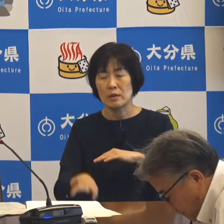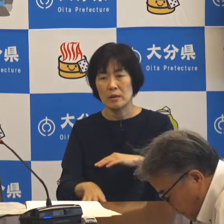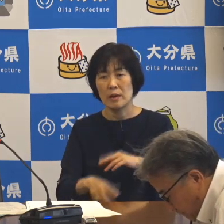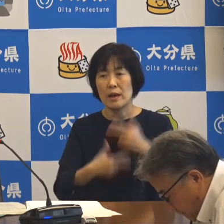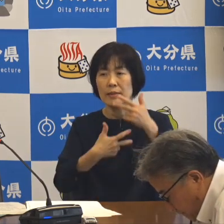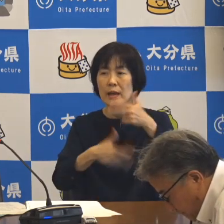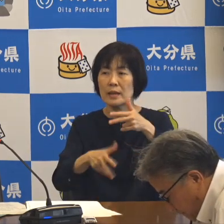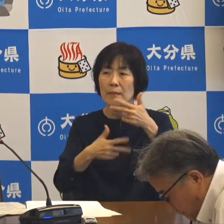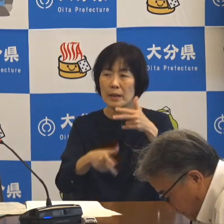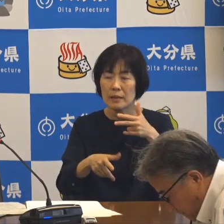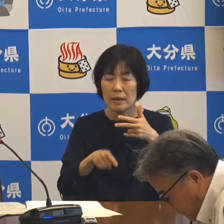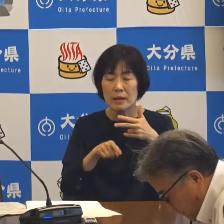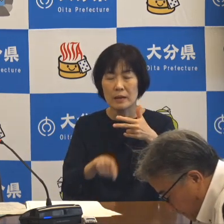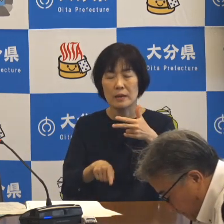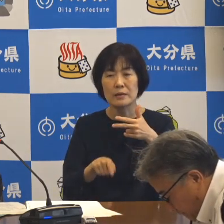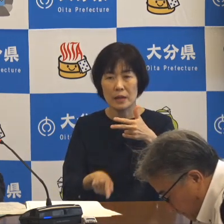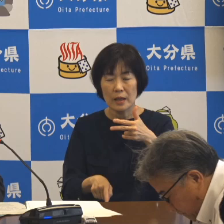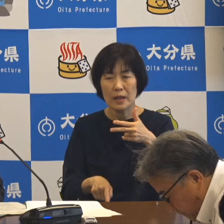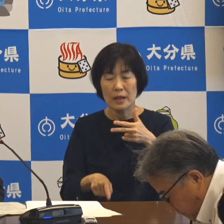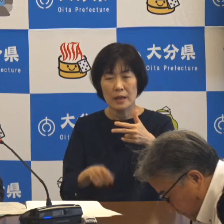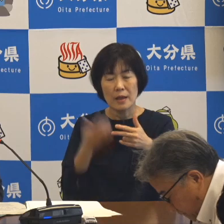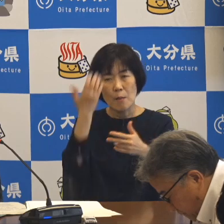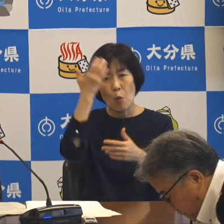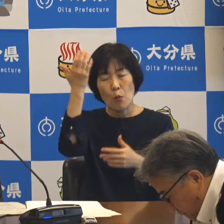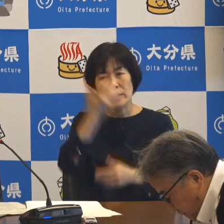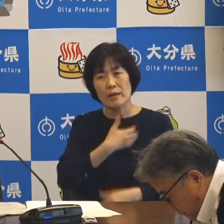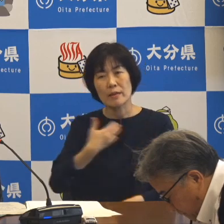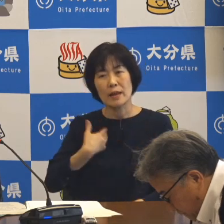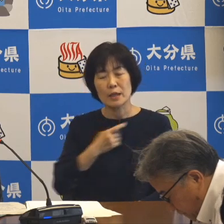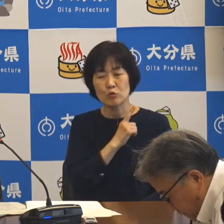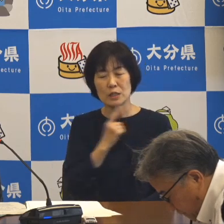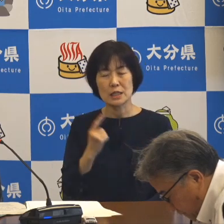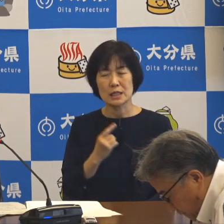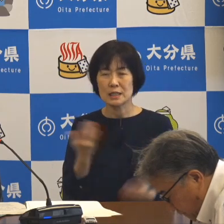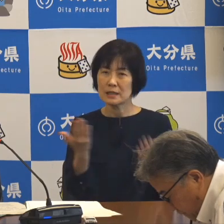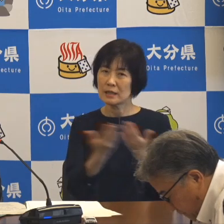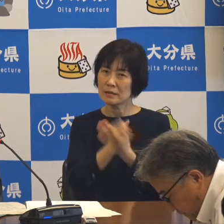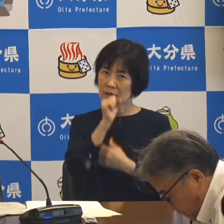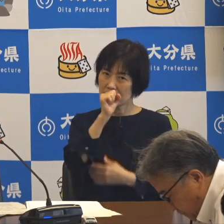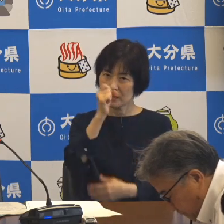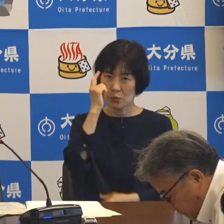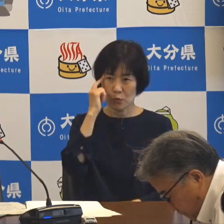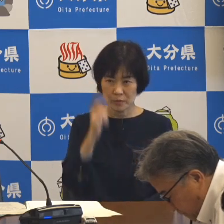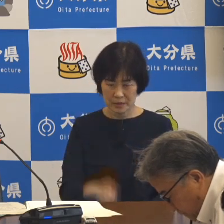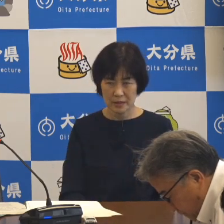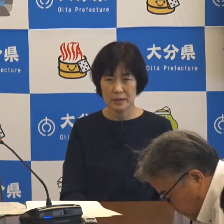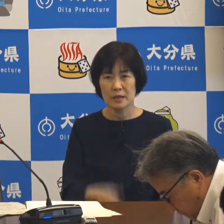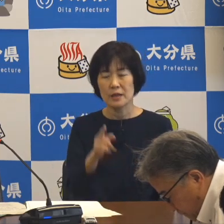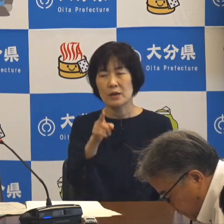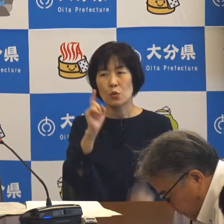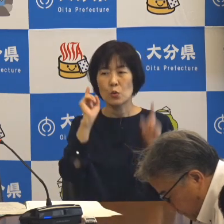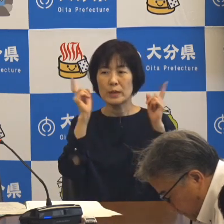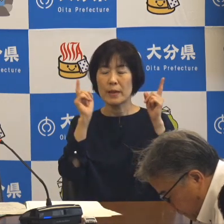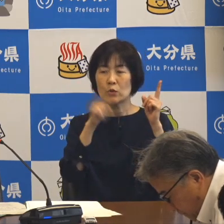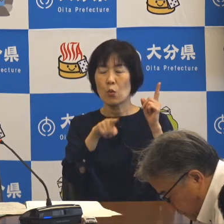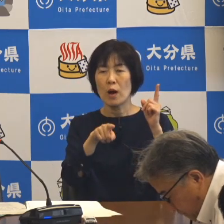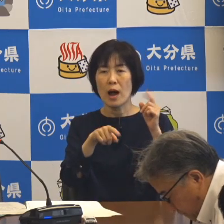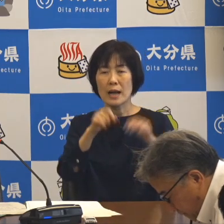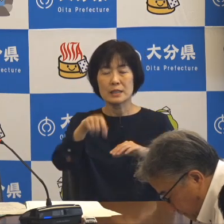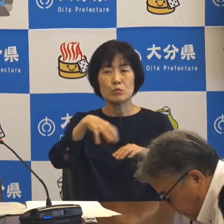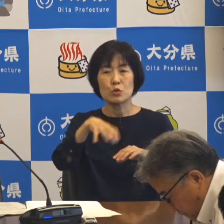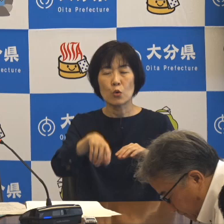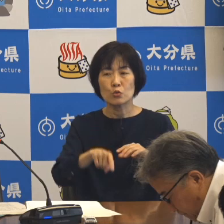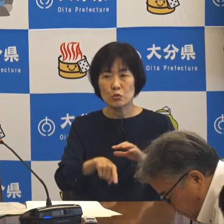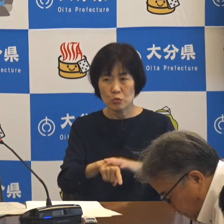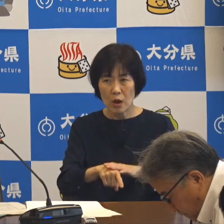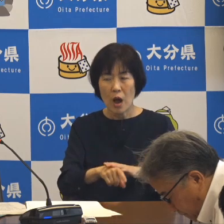ですね、思い出に残る一日になっていただければと思います。このイベントはですね、事務局が大分縁